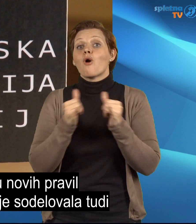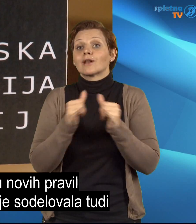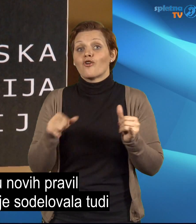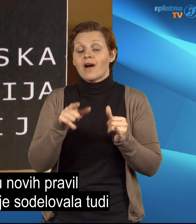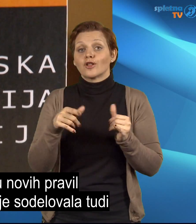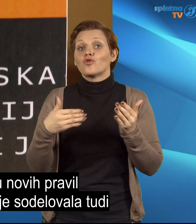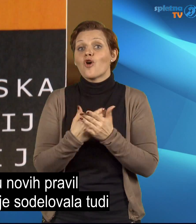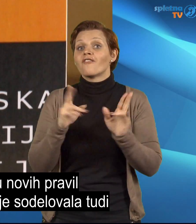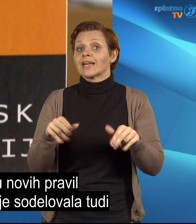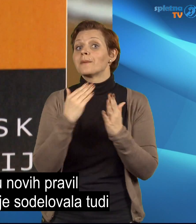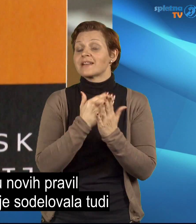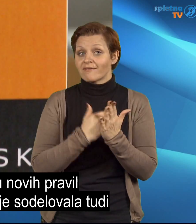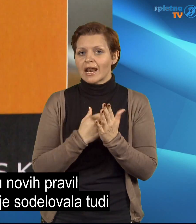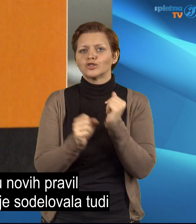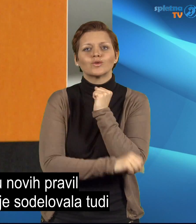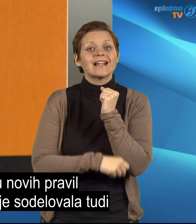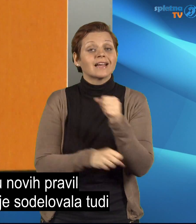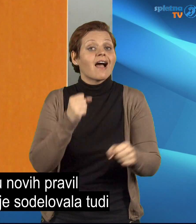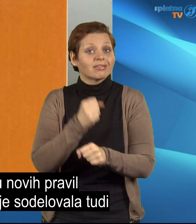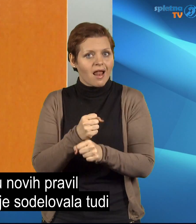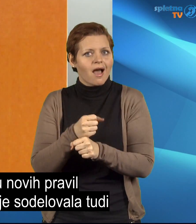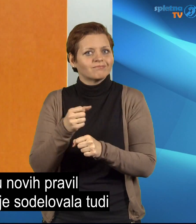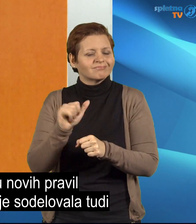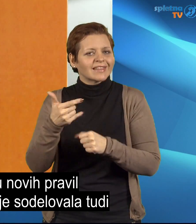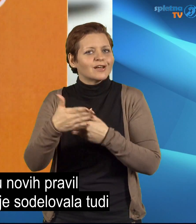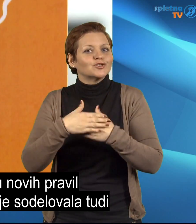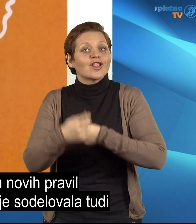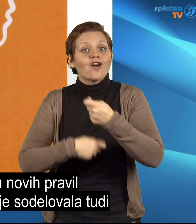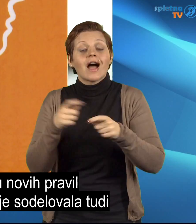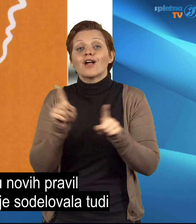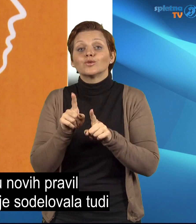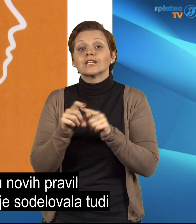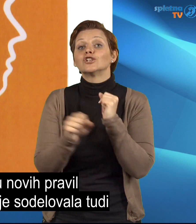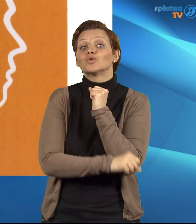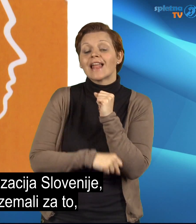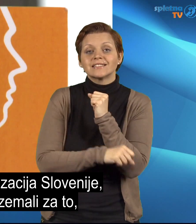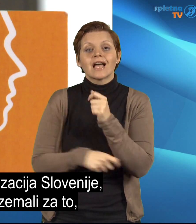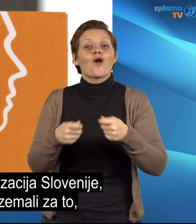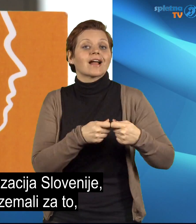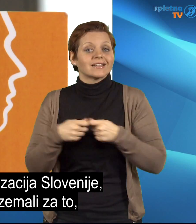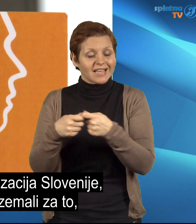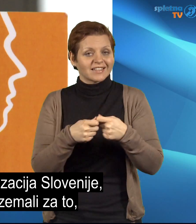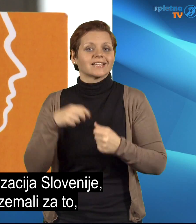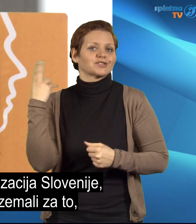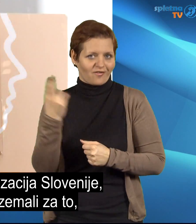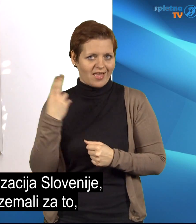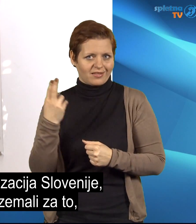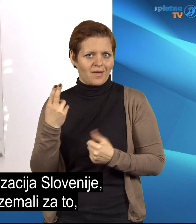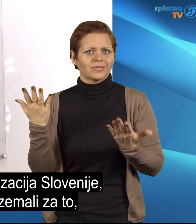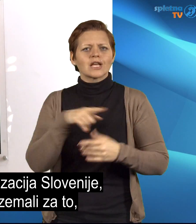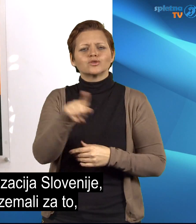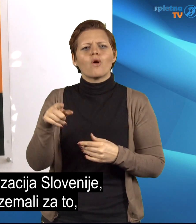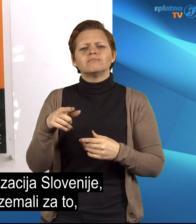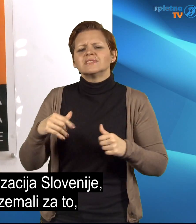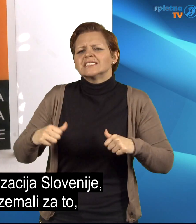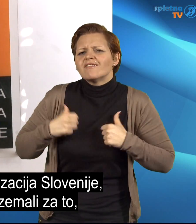Pri oblikovanju novih pravil študentskega dela je sodelovala tudi Študentska organizacija Slovenije, kjer so se zavzemali za to, da bi